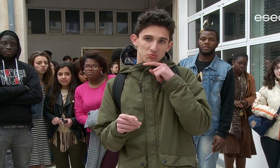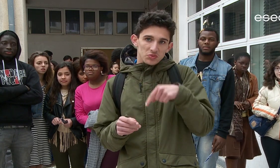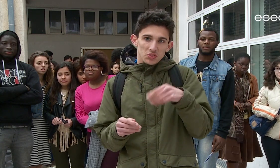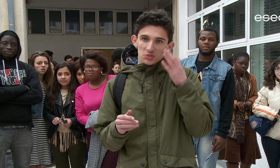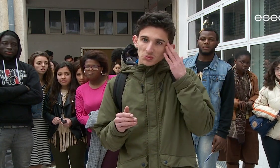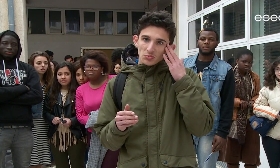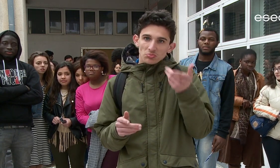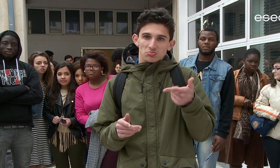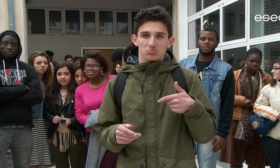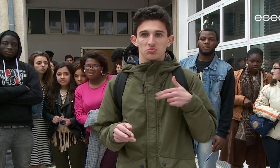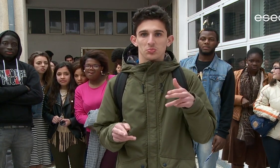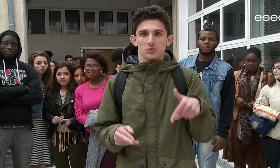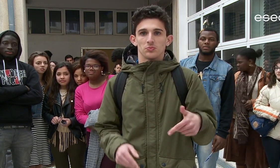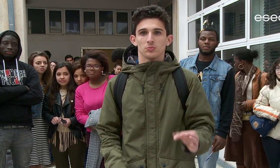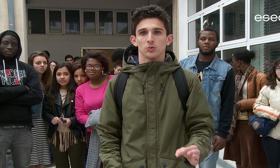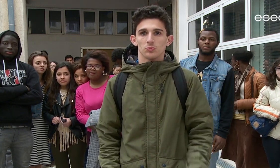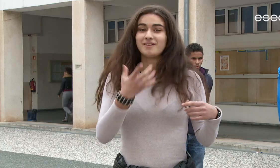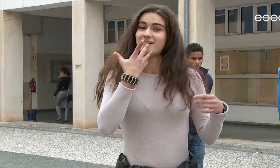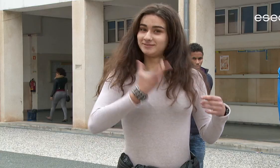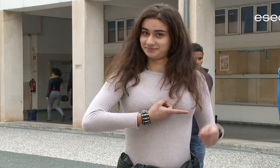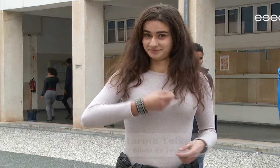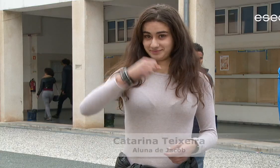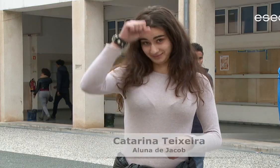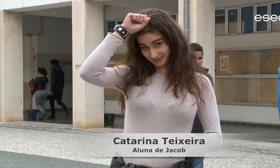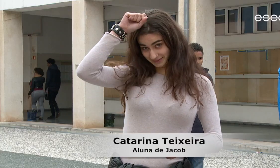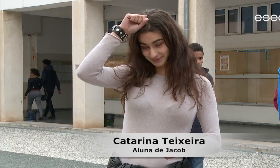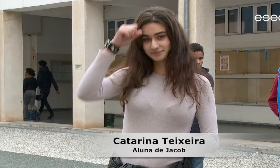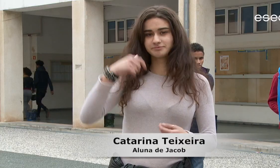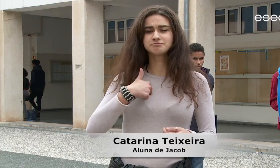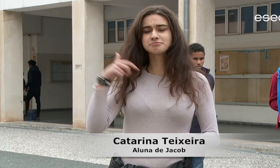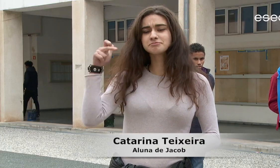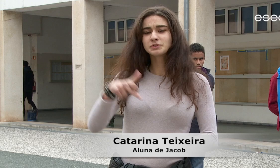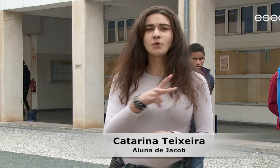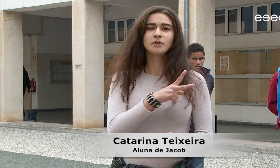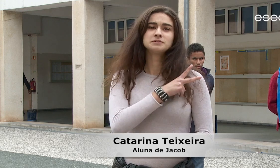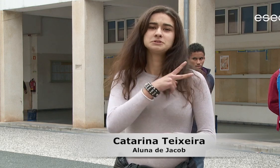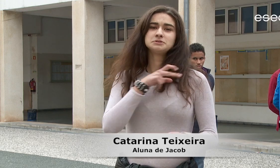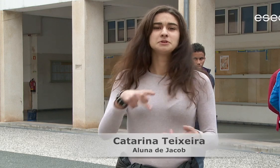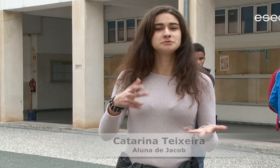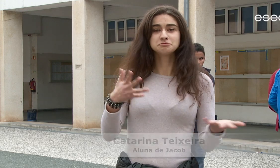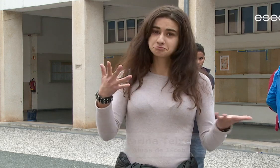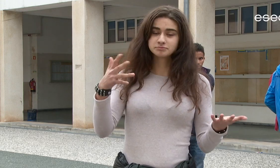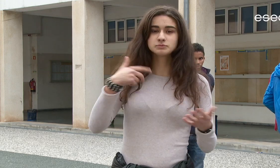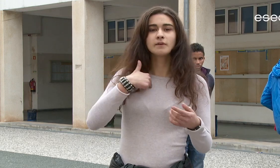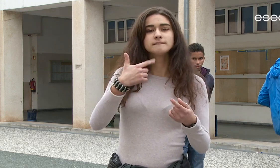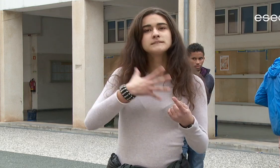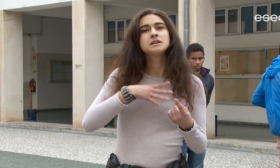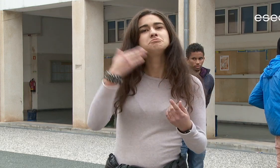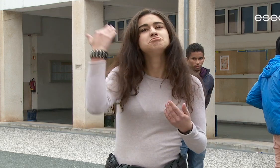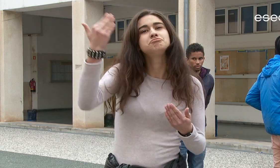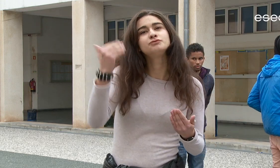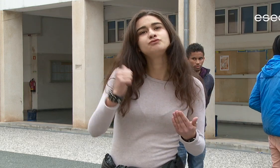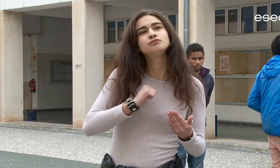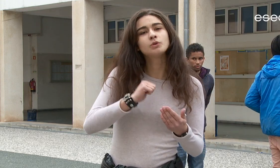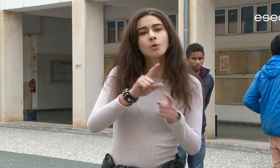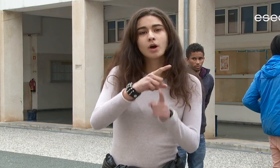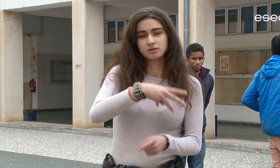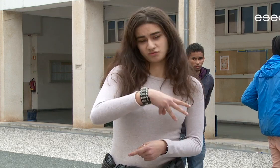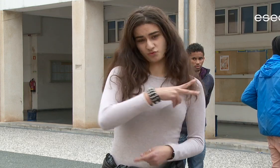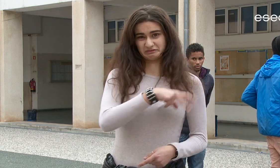frequentar Aqui Esta escola e vim conhecer eu meu nome gestual e vim aqui à eec porque eh porque diz